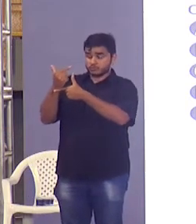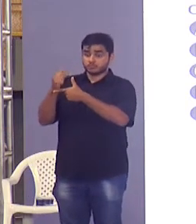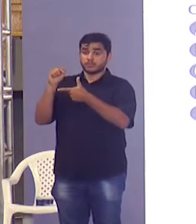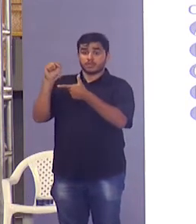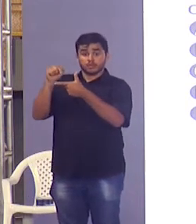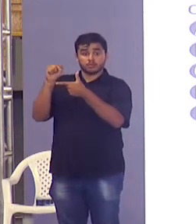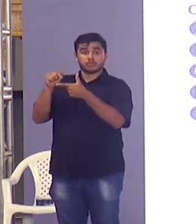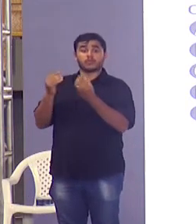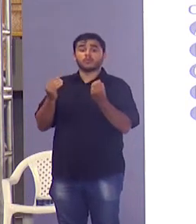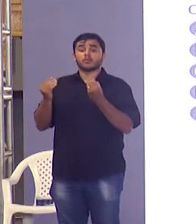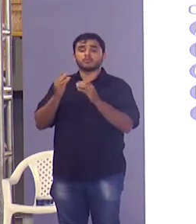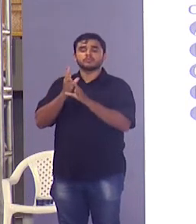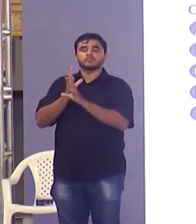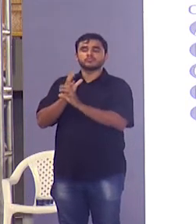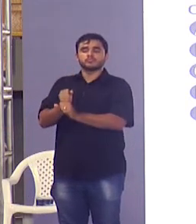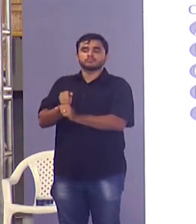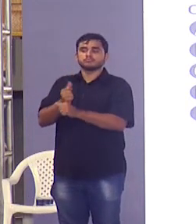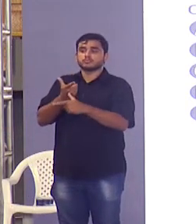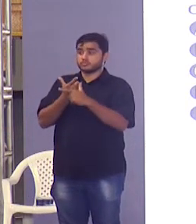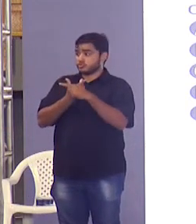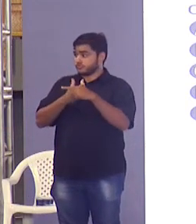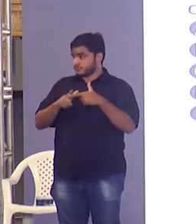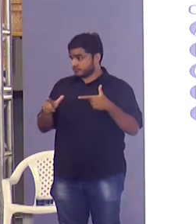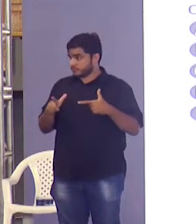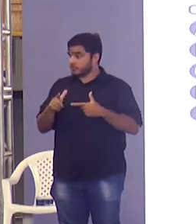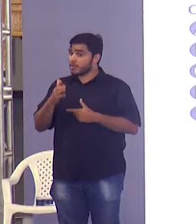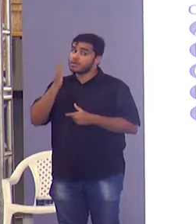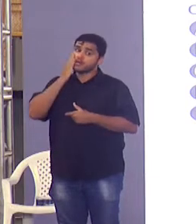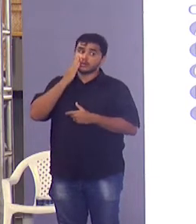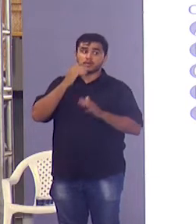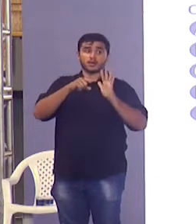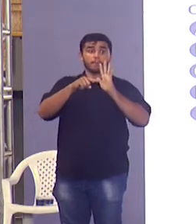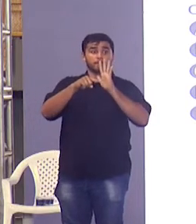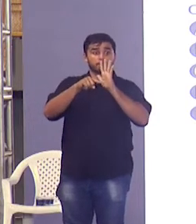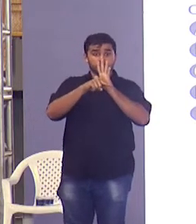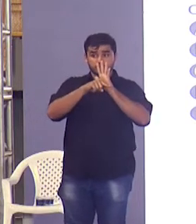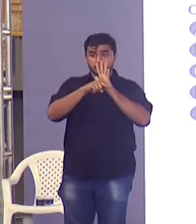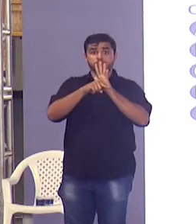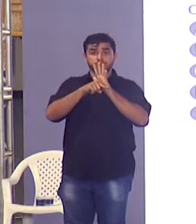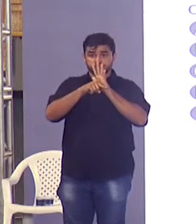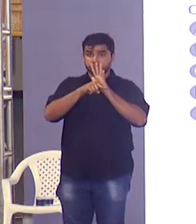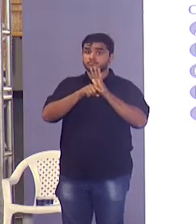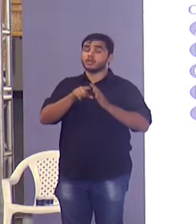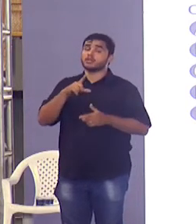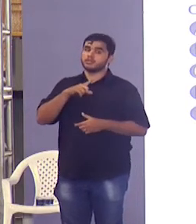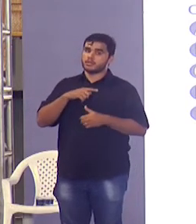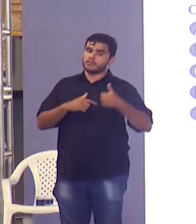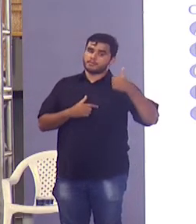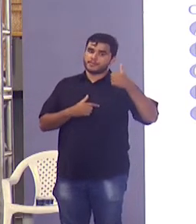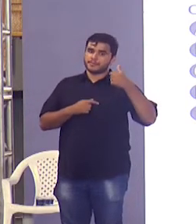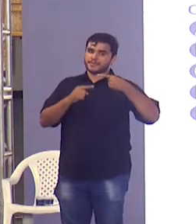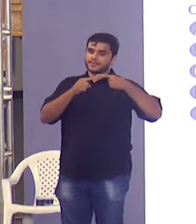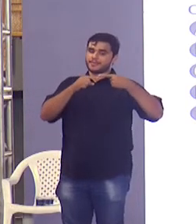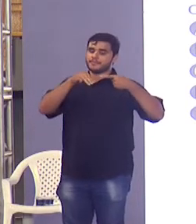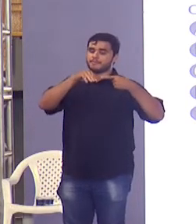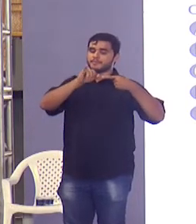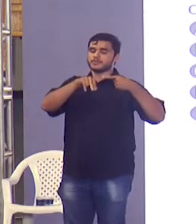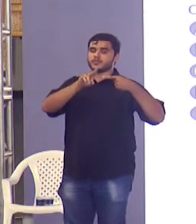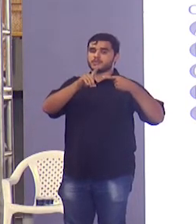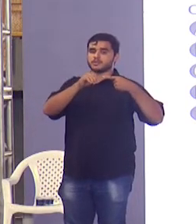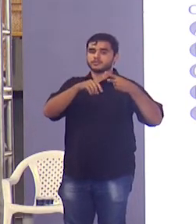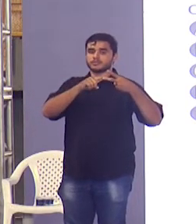a divisão. A gente viu que na subtração, o primeiro cara é o minuendo, o segundo